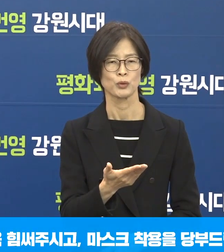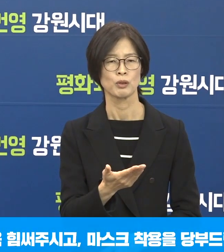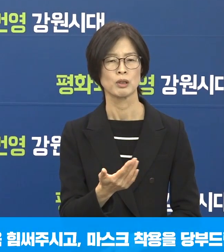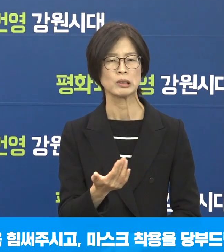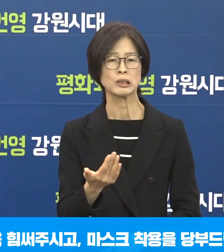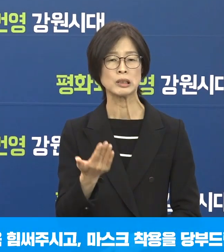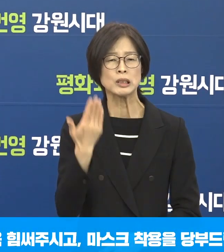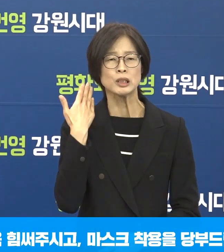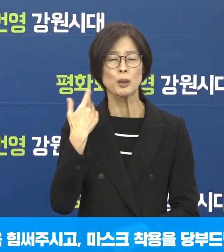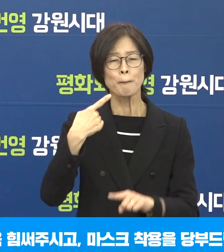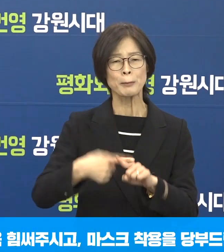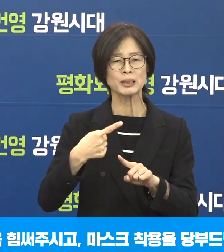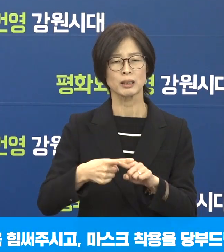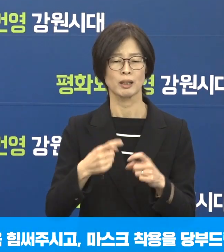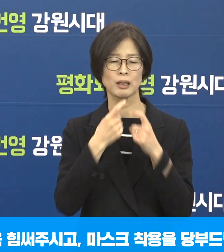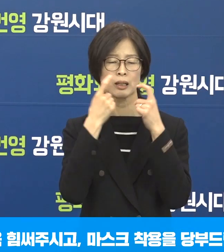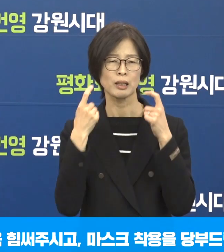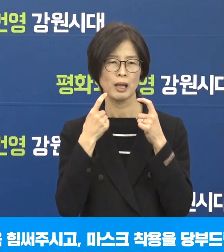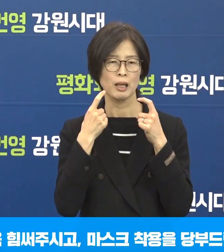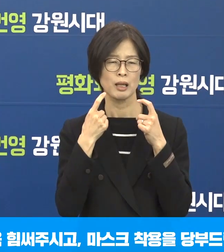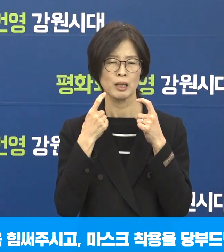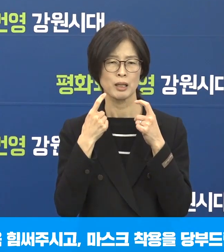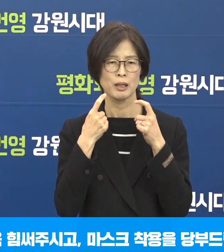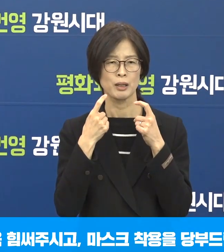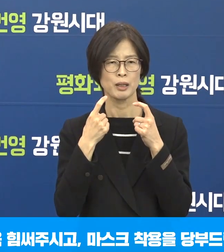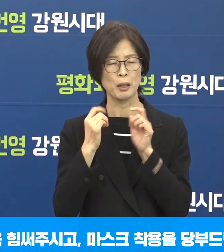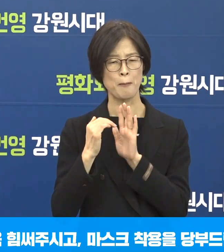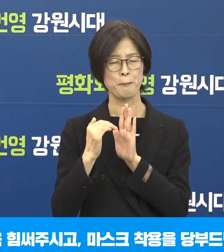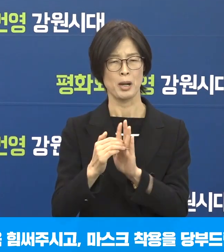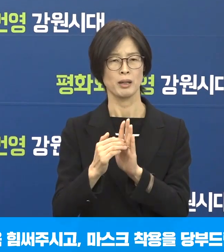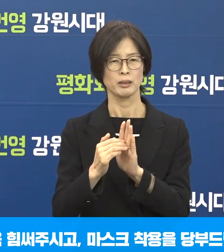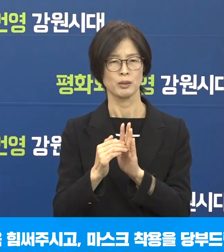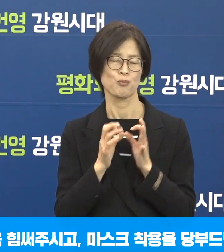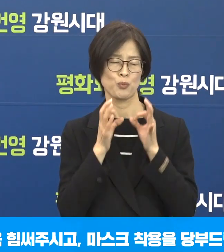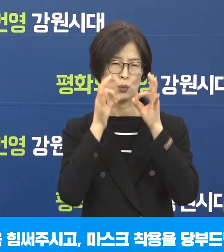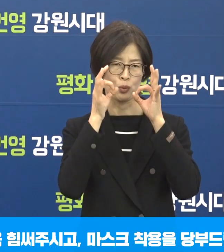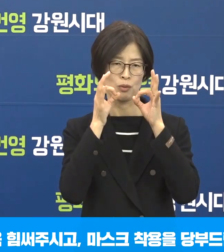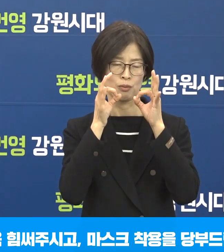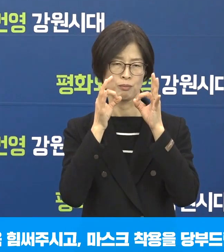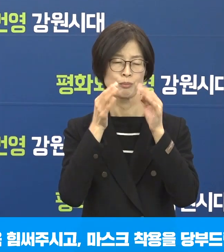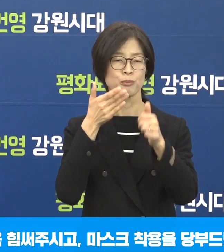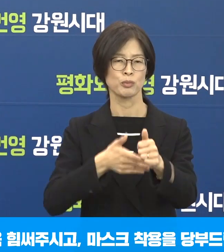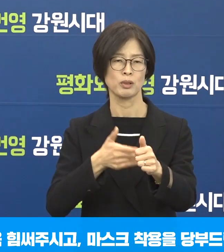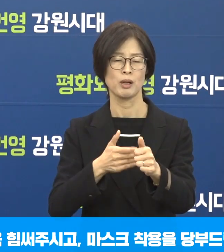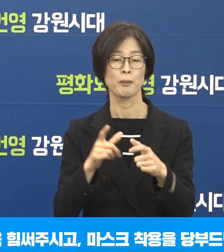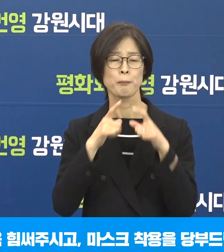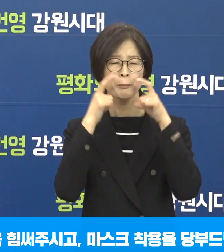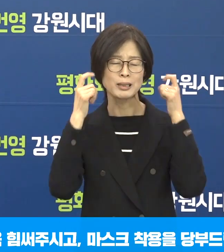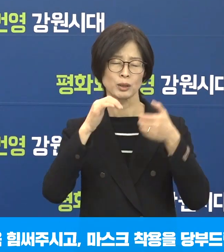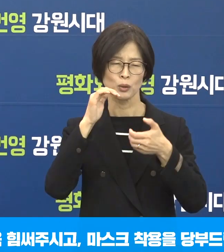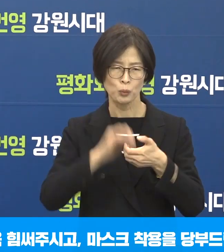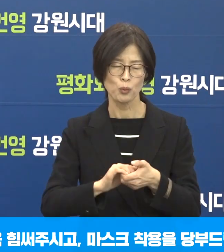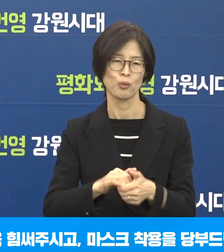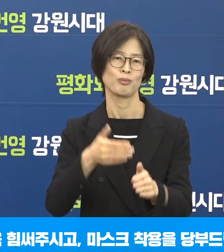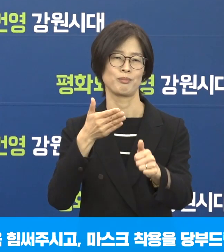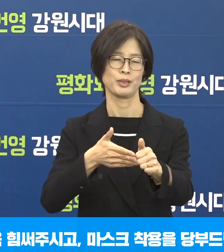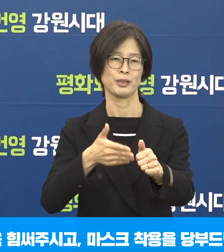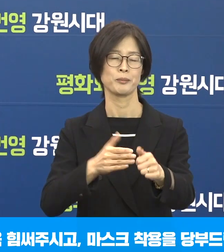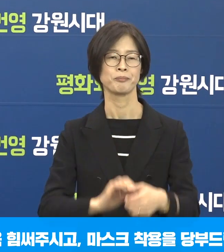일상회복 추진 이전처럼 개인 방역에 더욱 힘써주시고 마스크를 꼭 착용해 주시기를